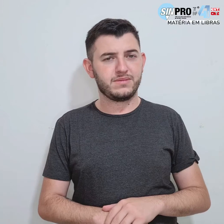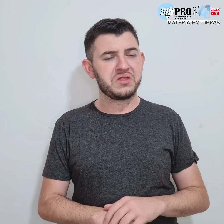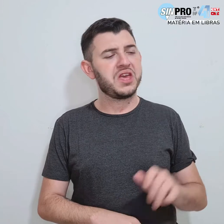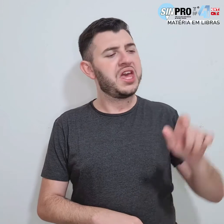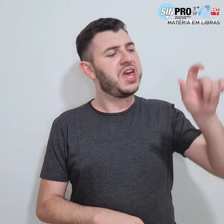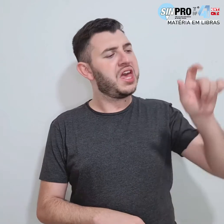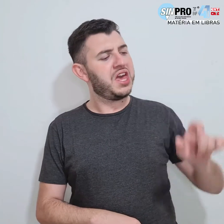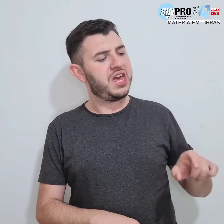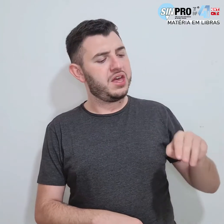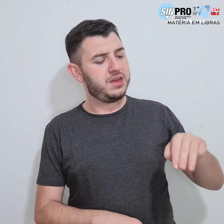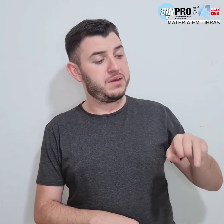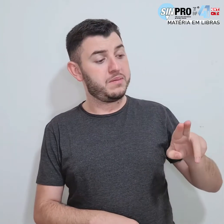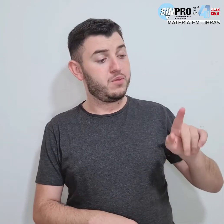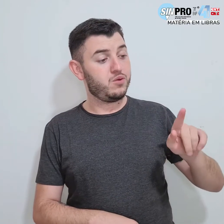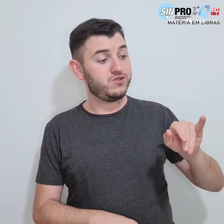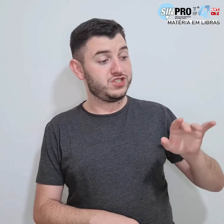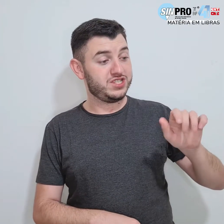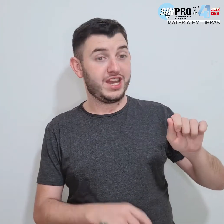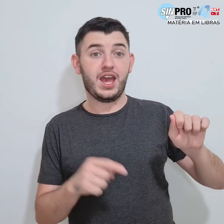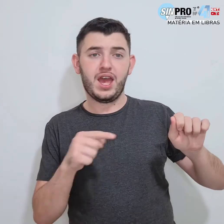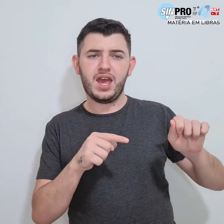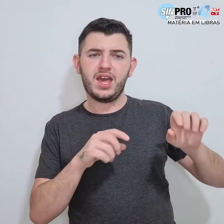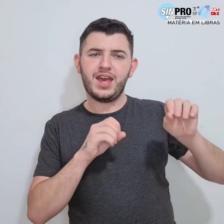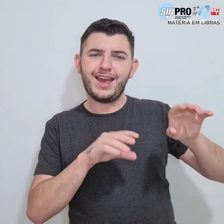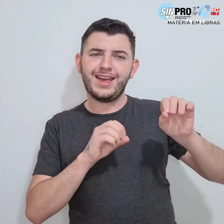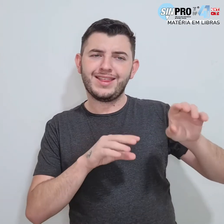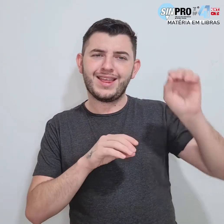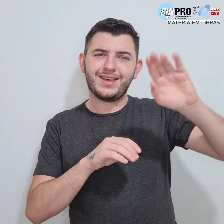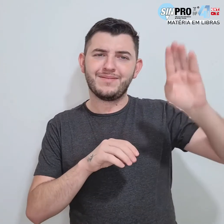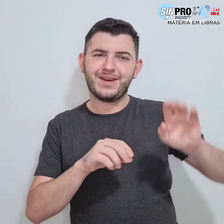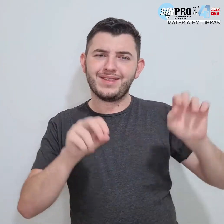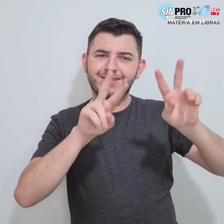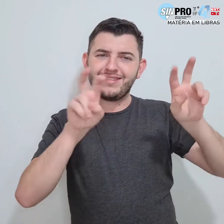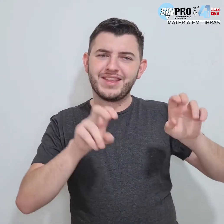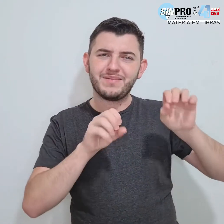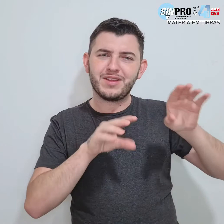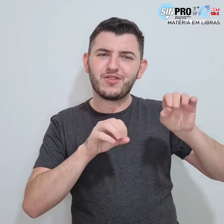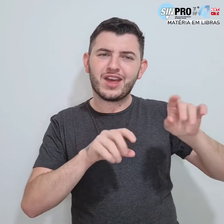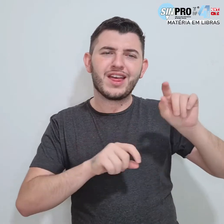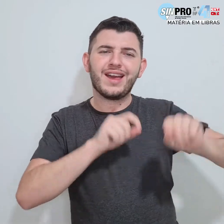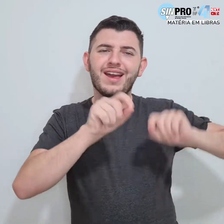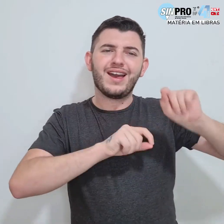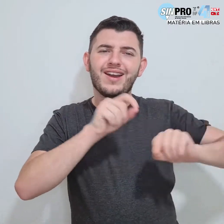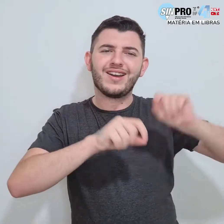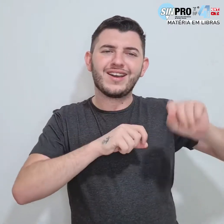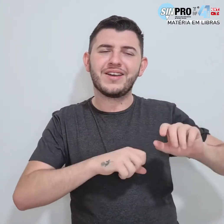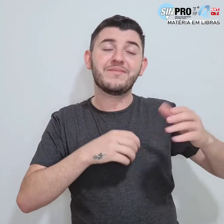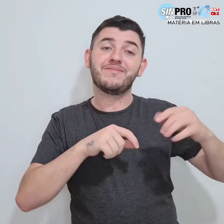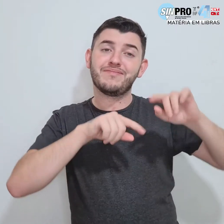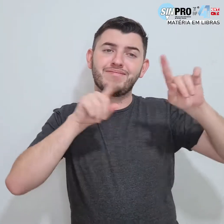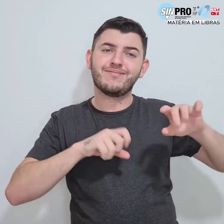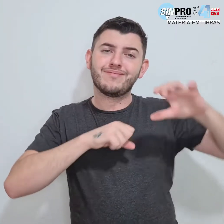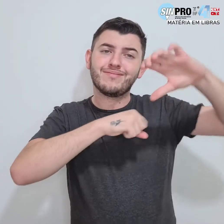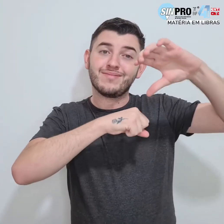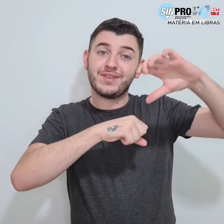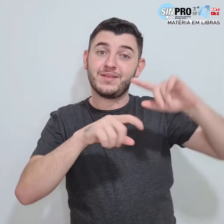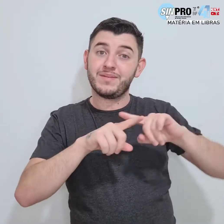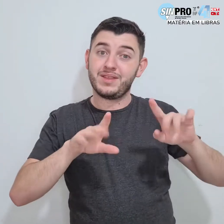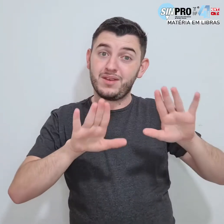o que Mujica tem a ensinar ao Brasil quando o tema é educação. O anúncio do ex-presidente do Uruguai, José Mujica,